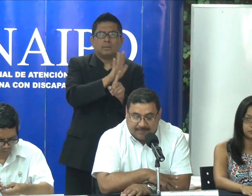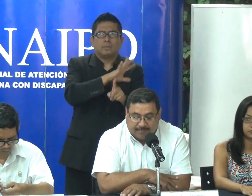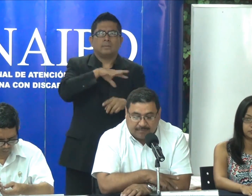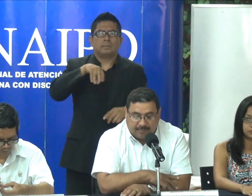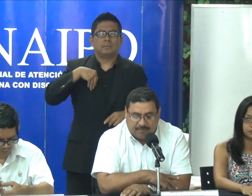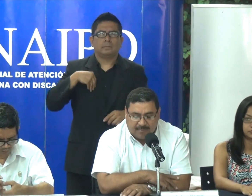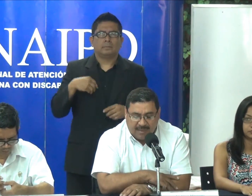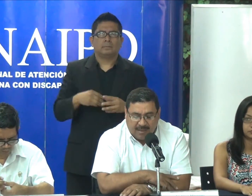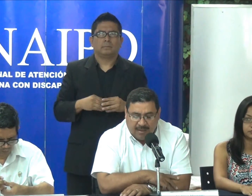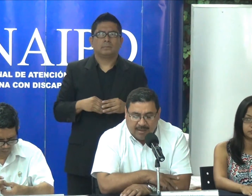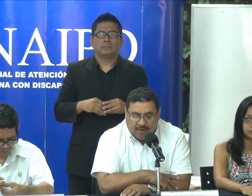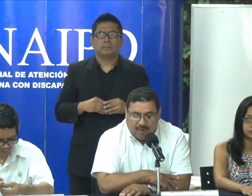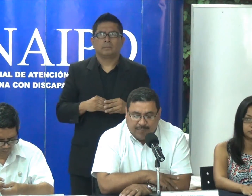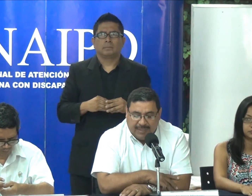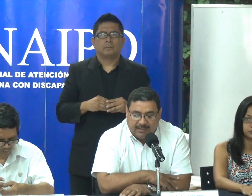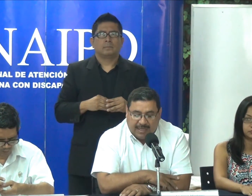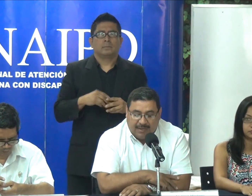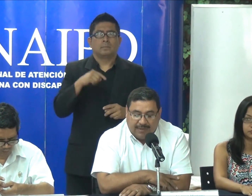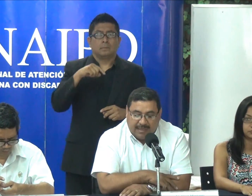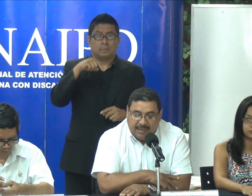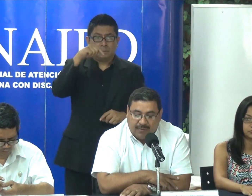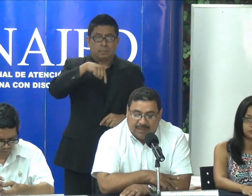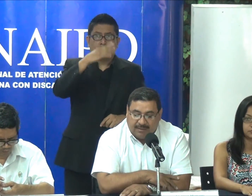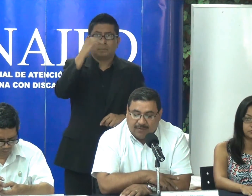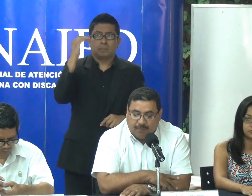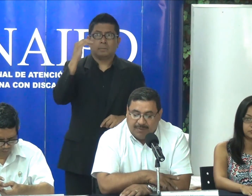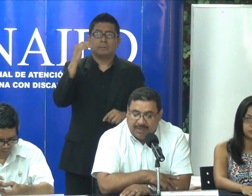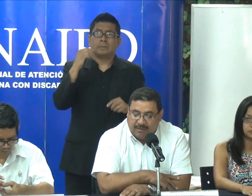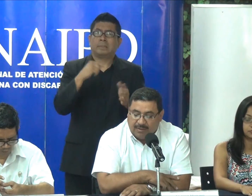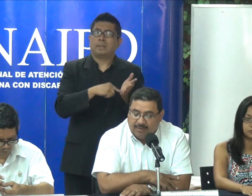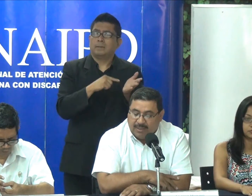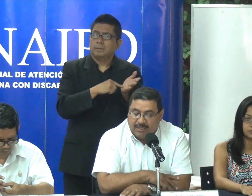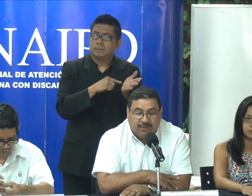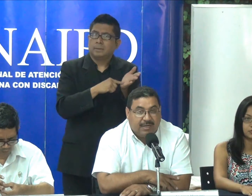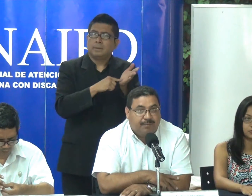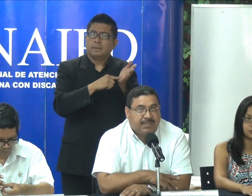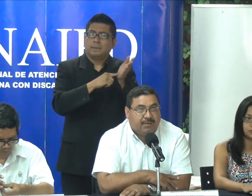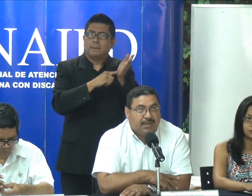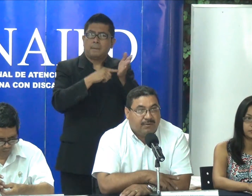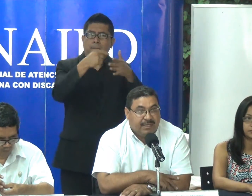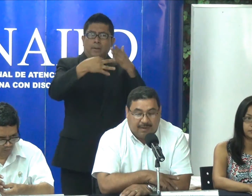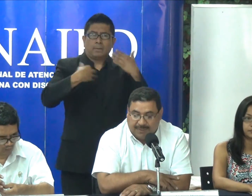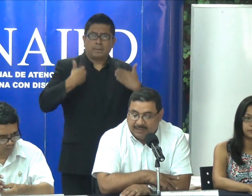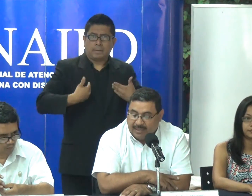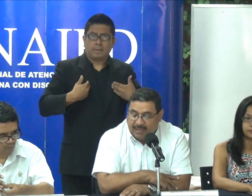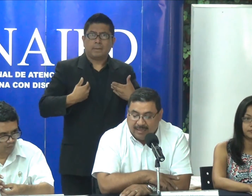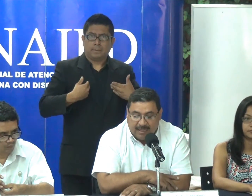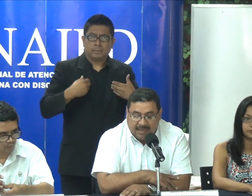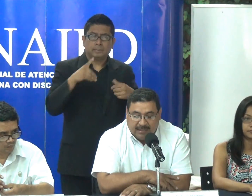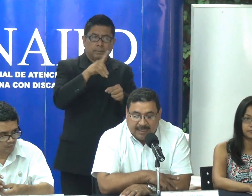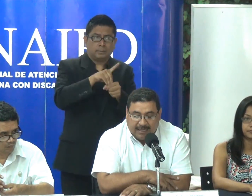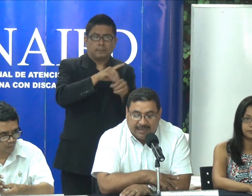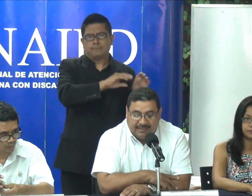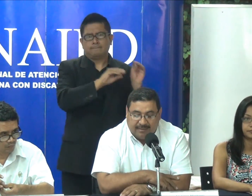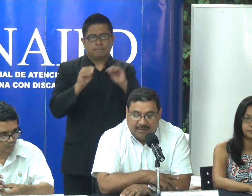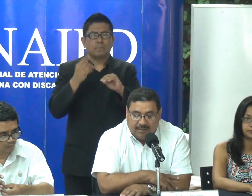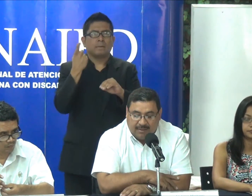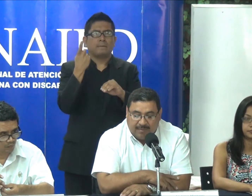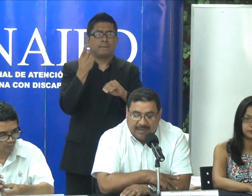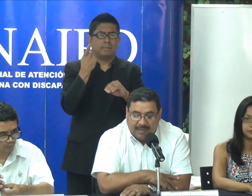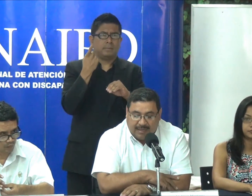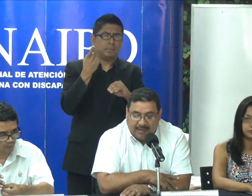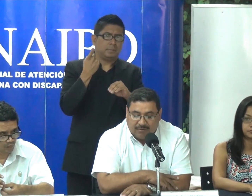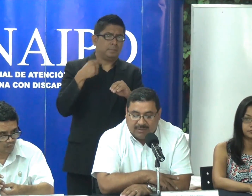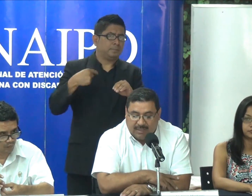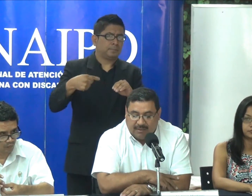familias. Como país hay una deuda ante el cumplimiento de los derechos de las personas con discapacidad, ya que ha existido